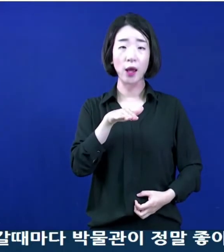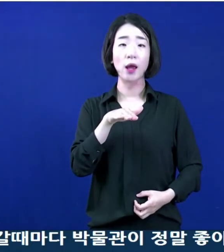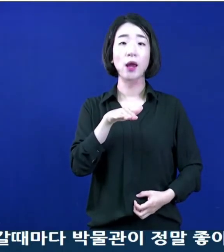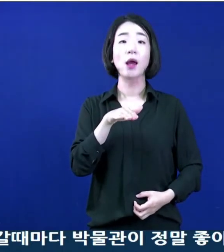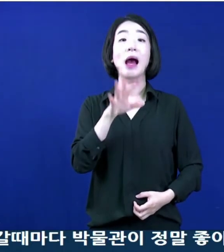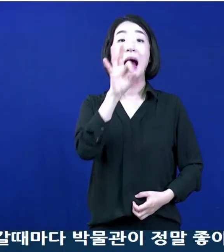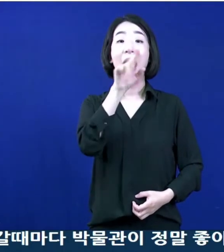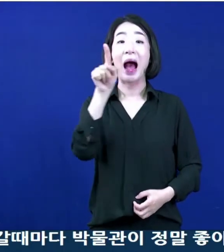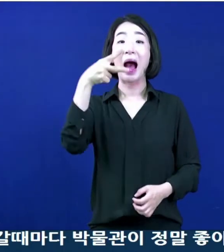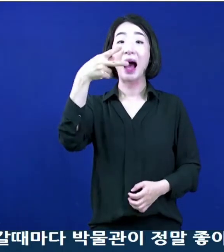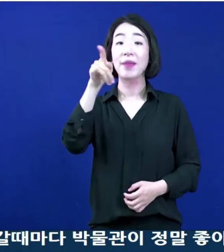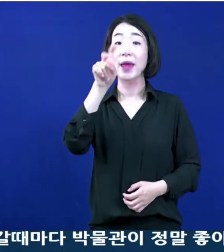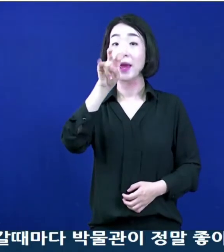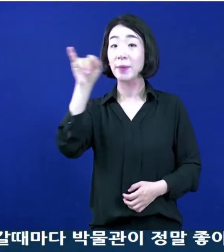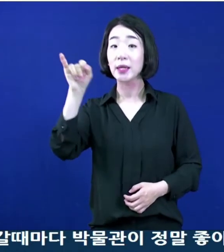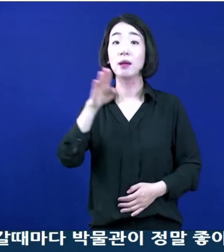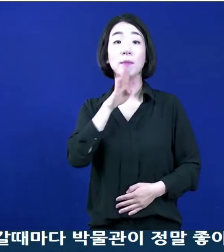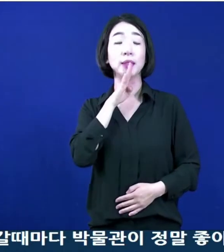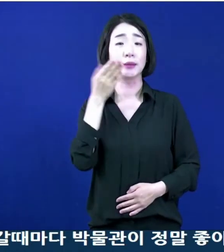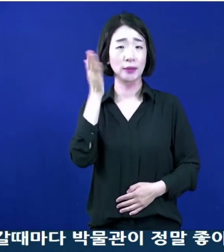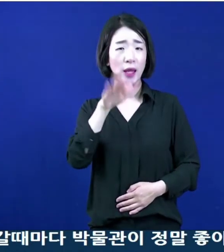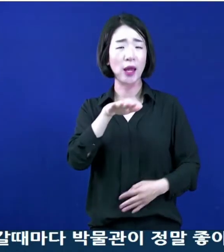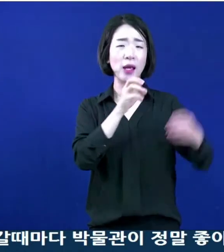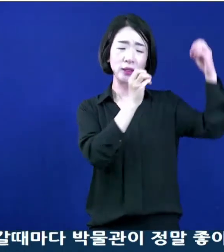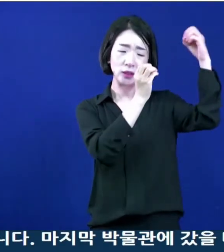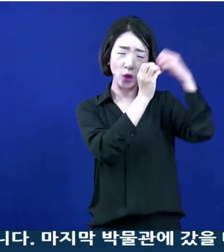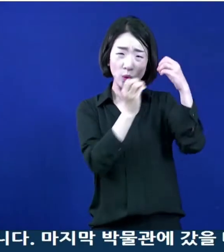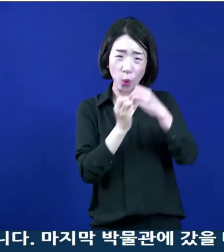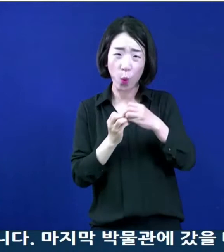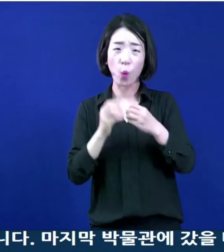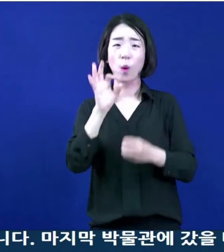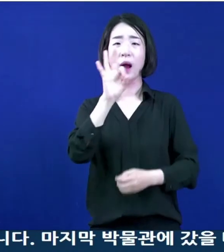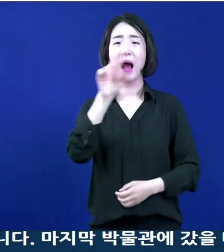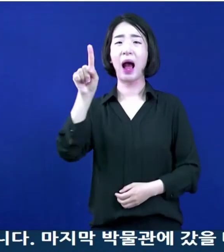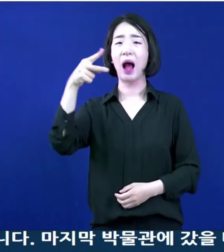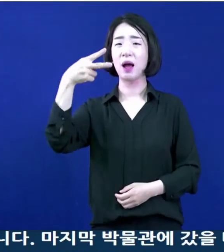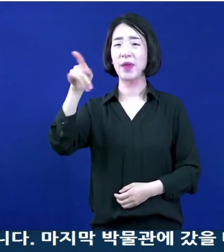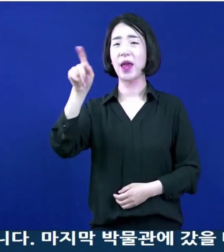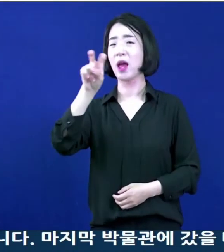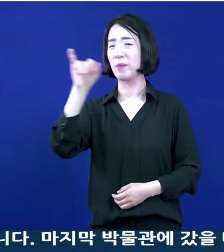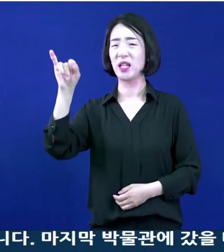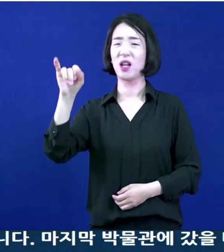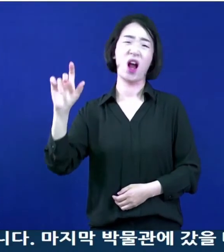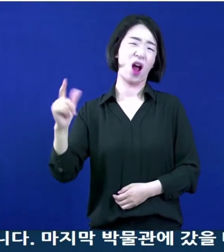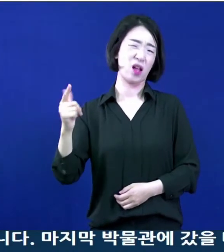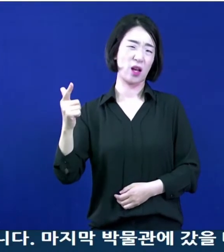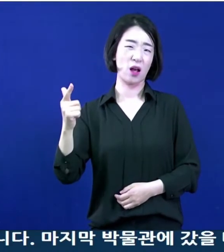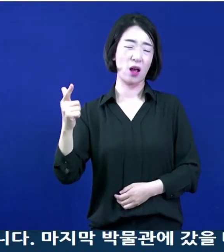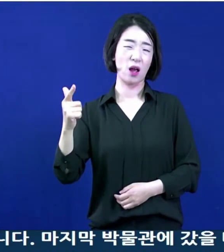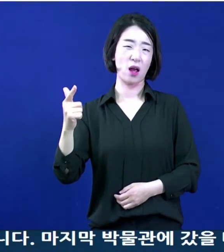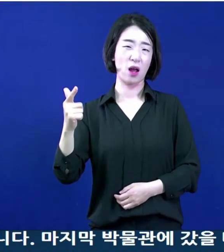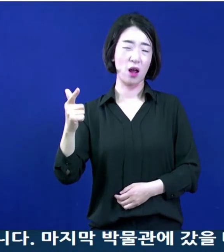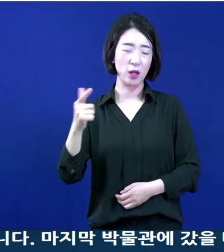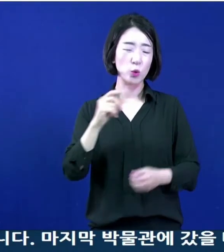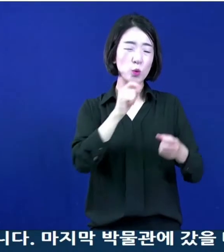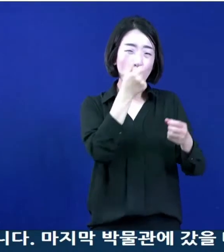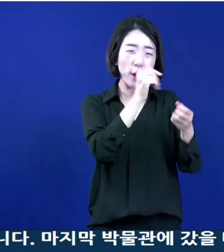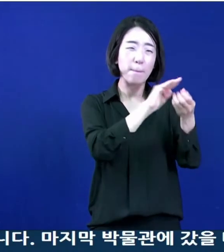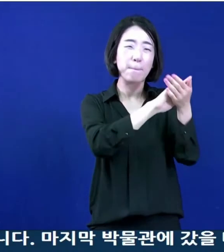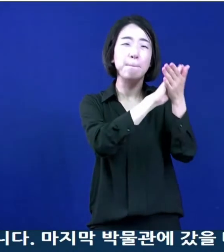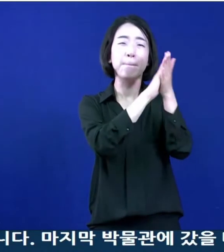아데미인데 정통 그리스 신화의 아데미가 아닙니다. 저거는 토속화된 아데미입니다.